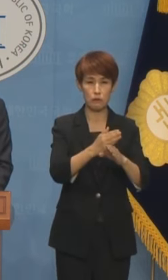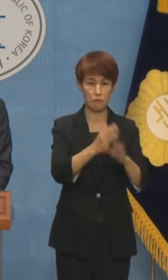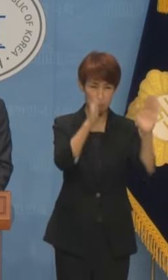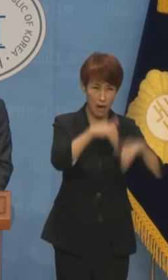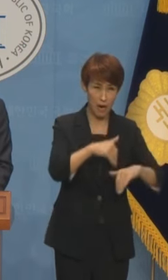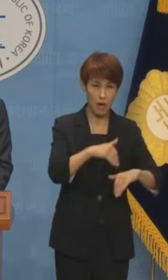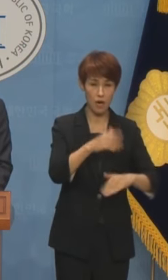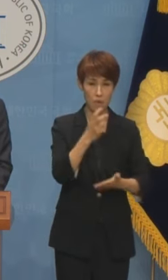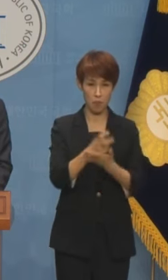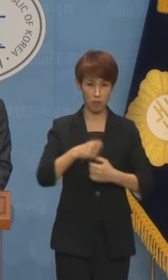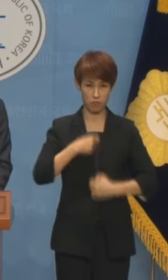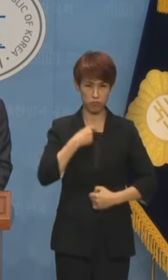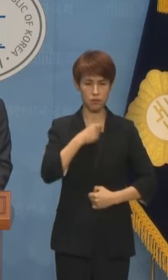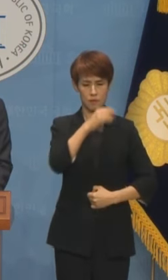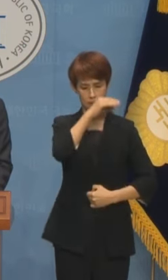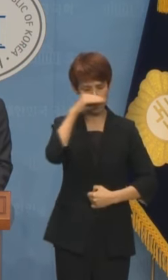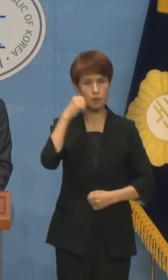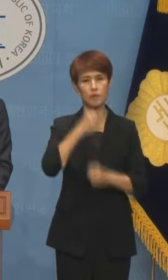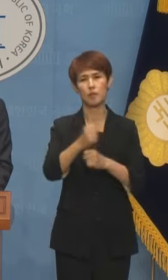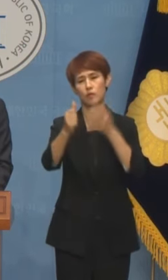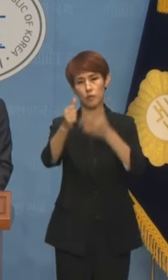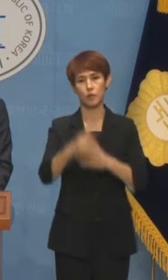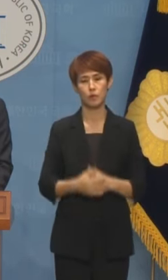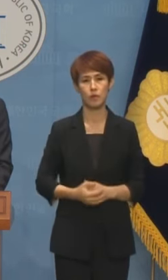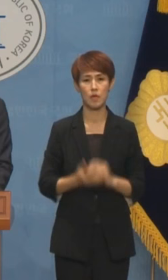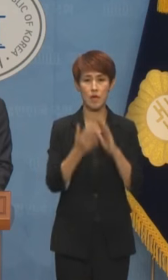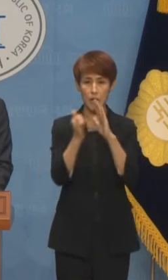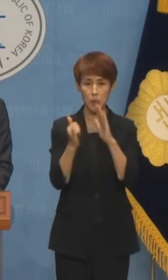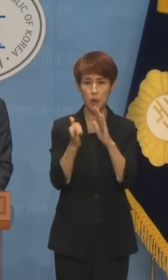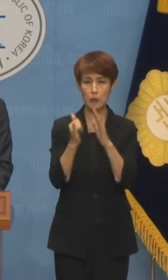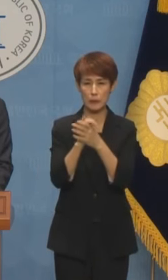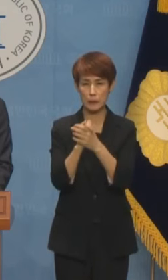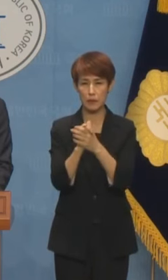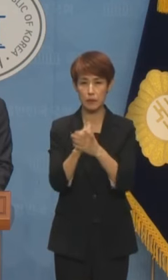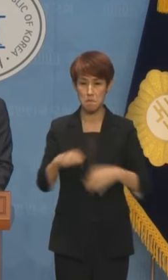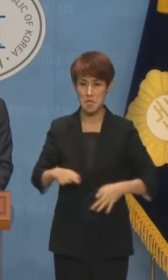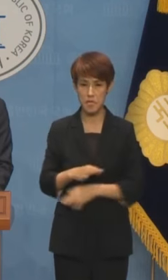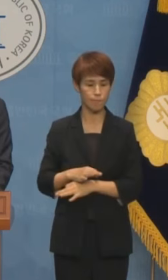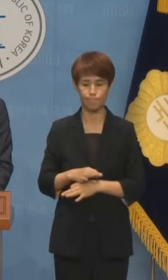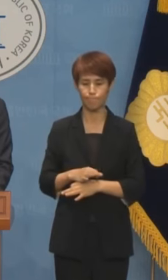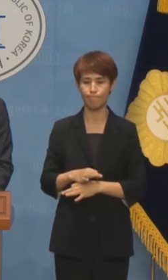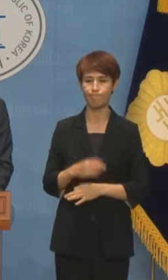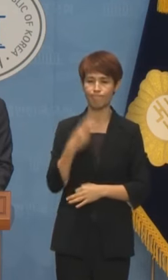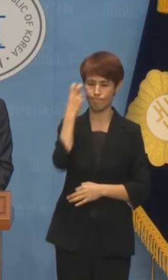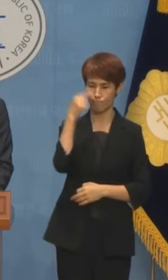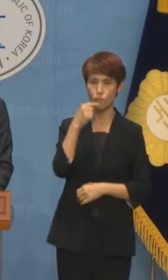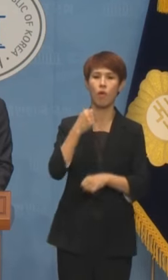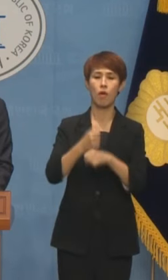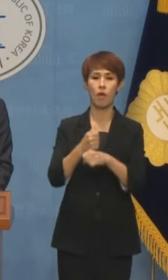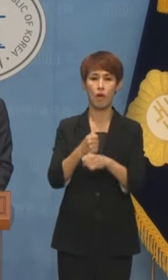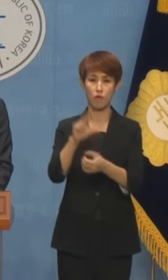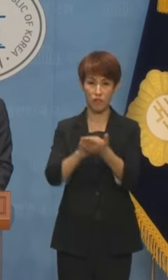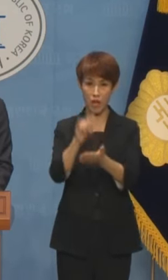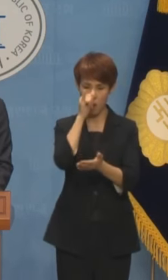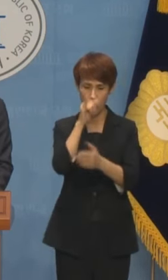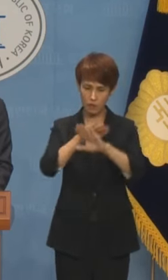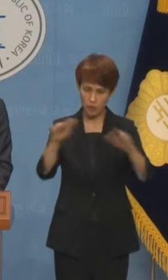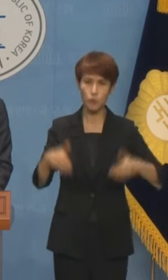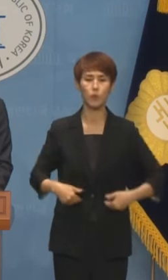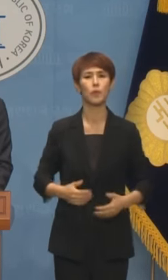바로 세워야 합니다. 가족과 측근의 비리도 엄정하게 수사하고 잘못된 인사들을 정리해야